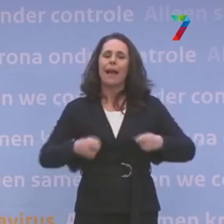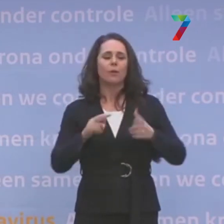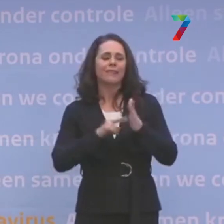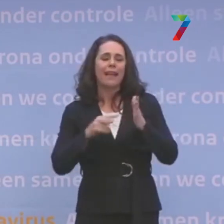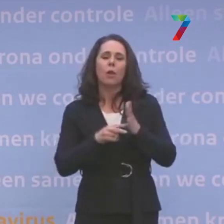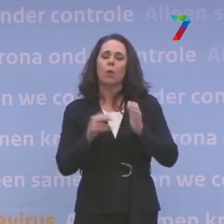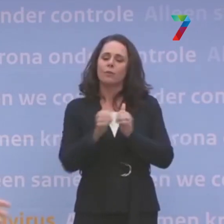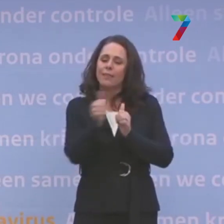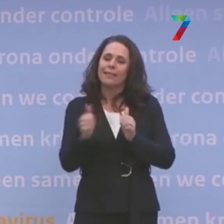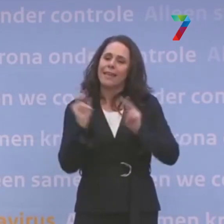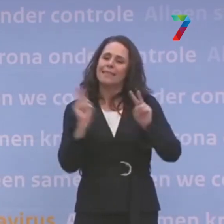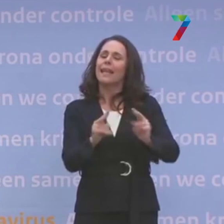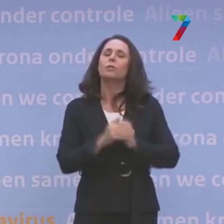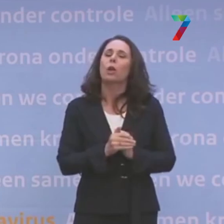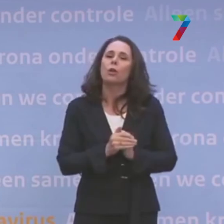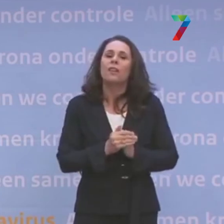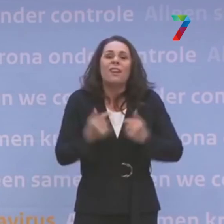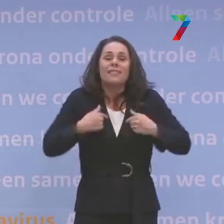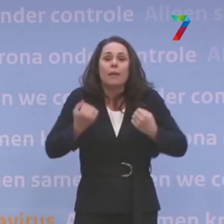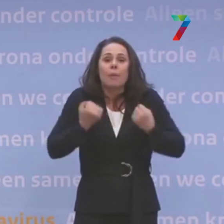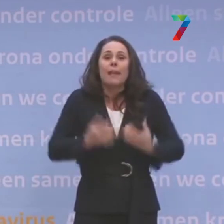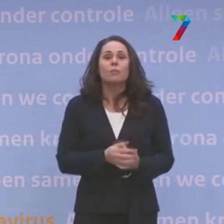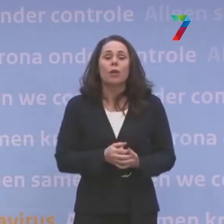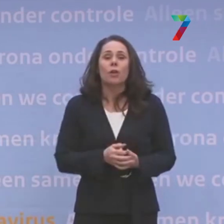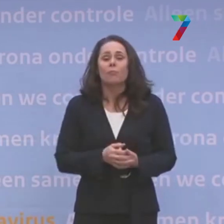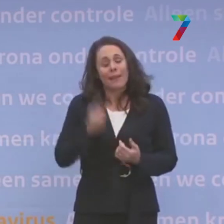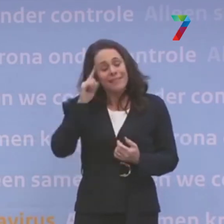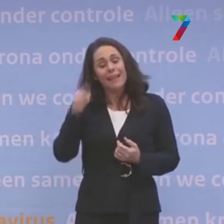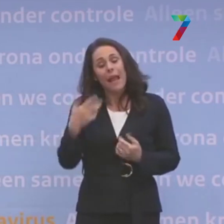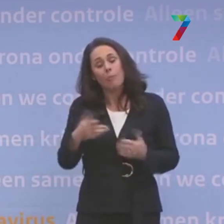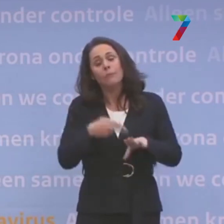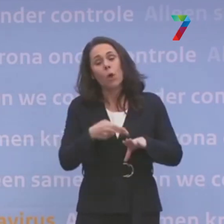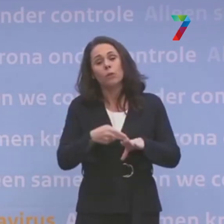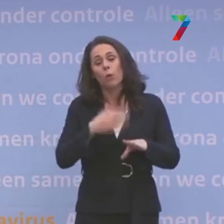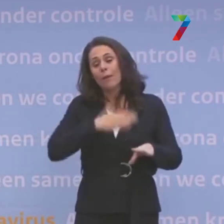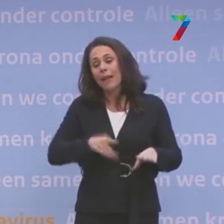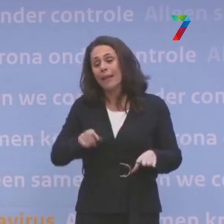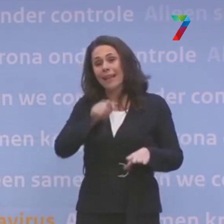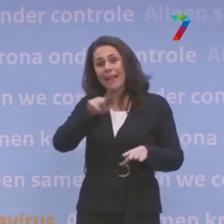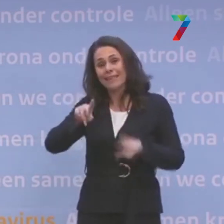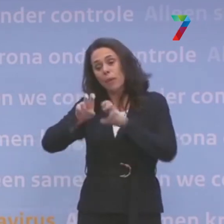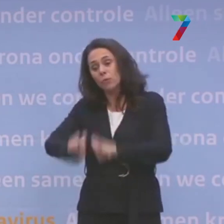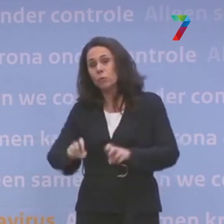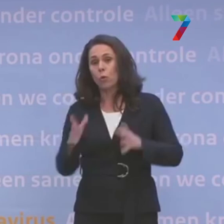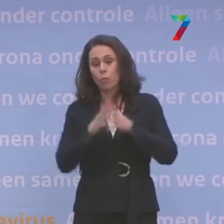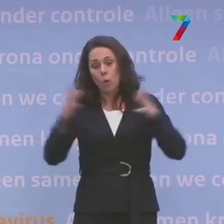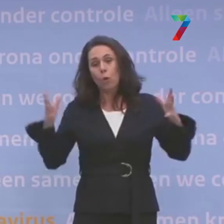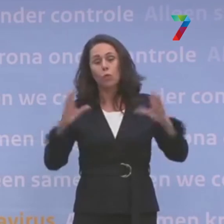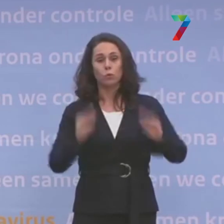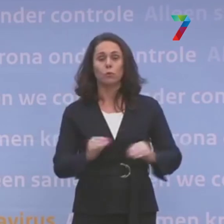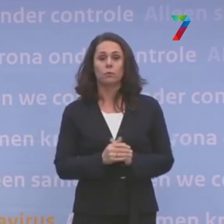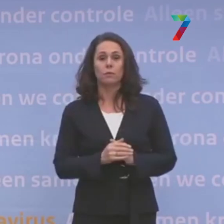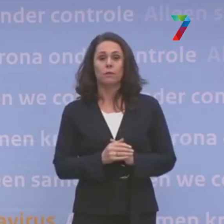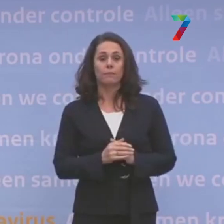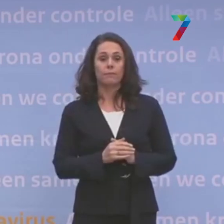voor iedereen inzichtelijk is. Dus dat zijn we allemaal aan het doen. Maar je hebt hem wel nodig, denk ik, om uiteindelijk dat GGD-onderzoek op deze schaal goed te kunnen doen. En we zijn ook niet de